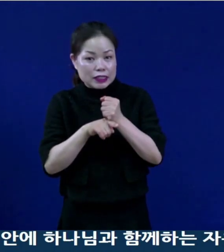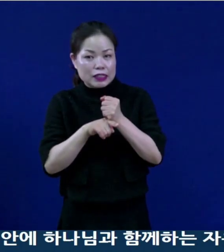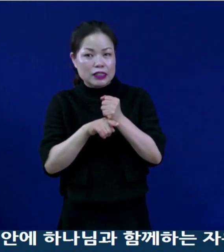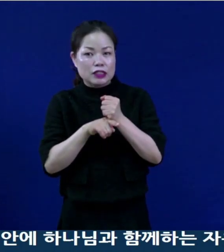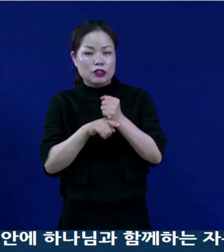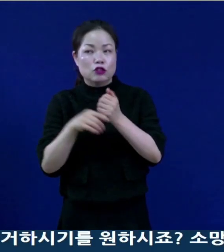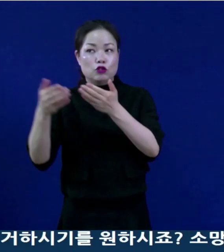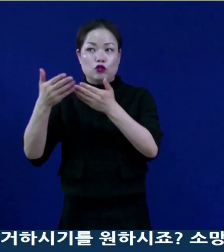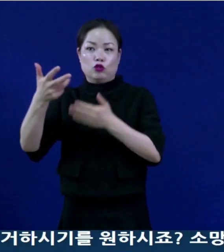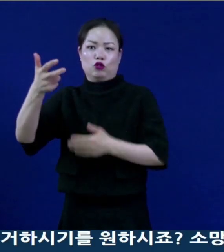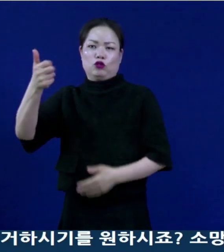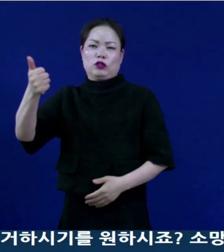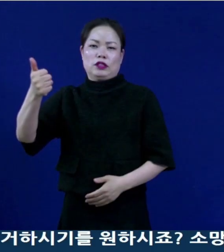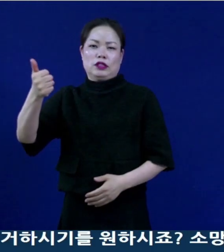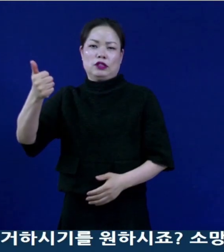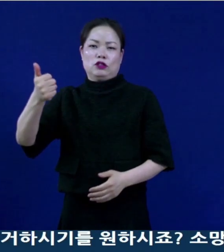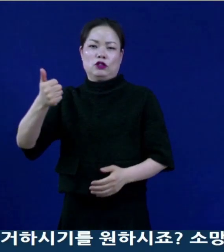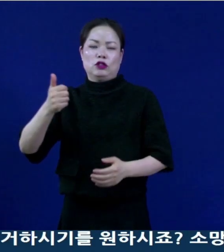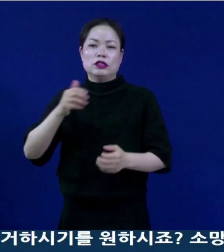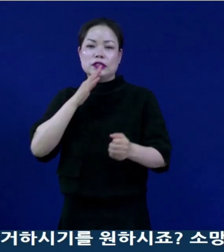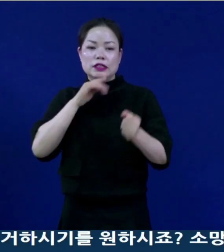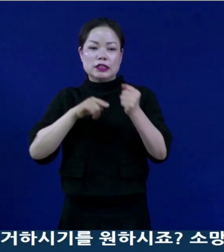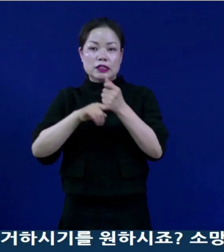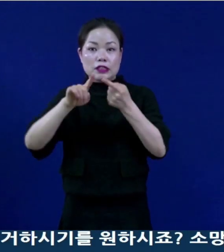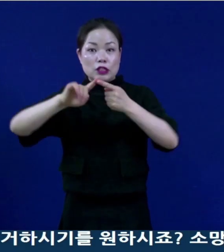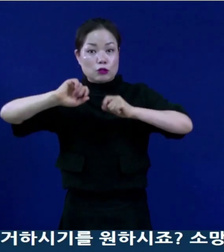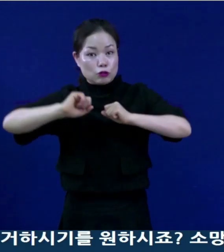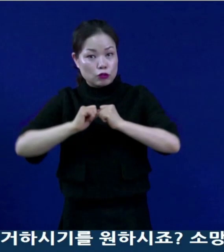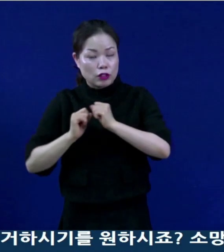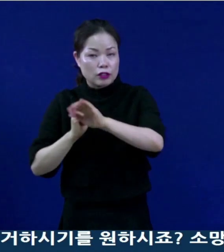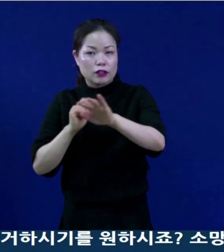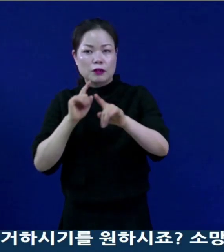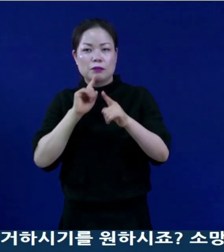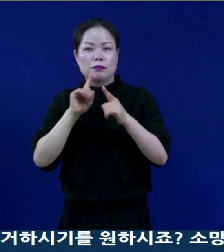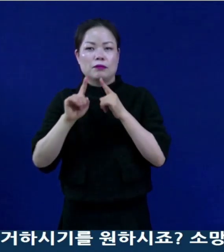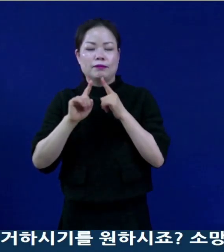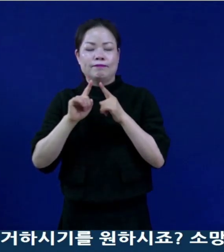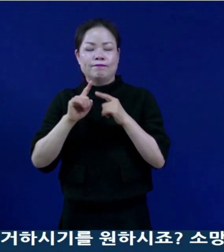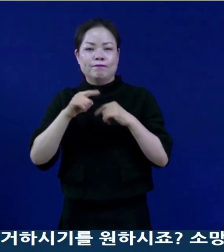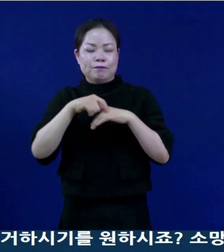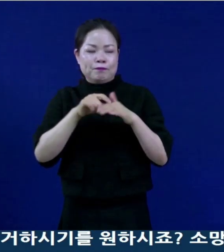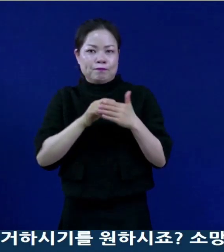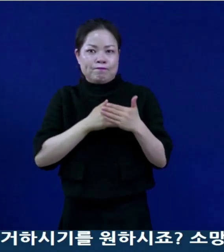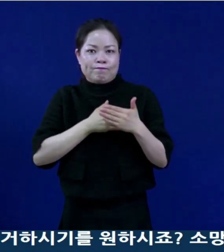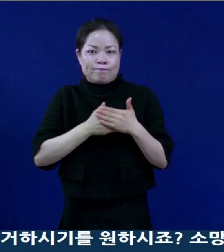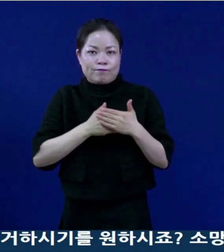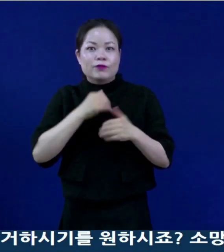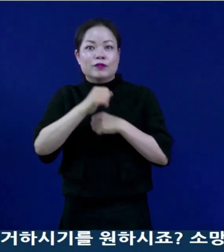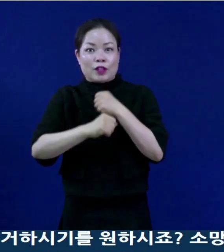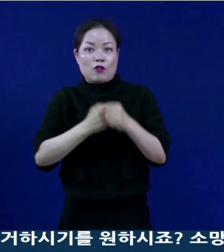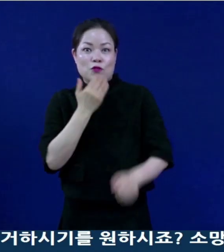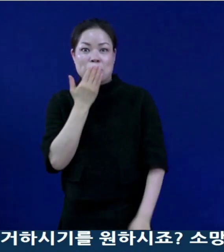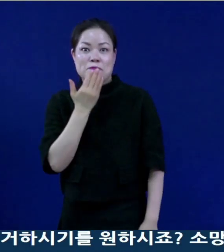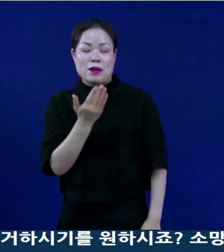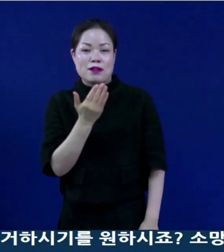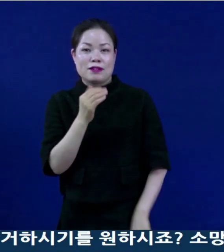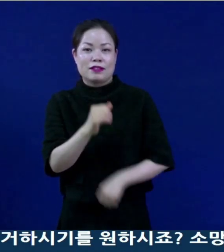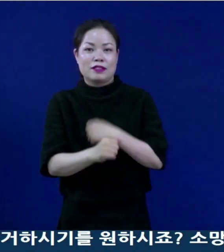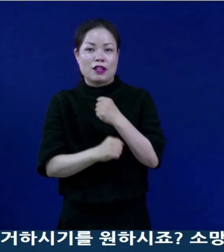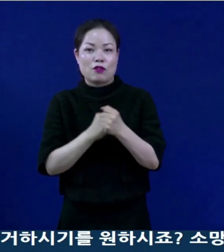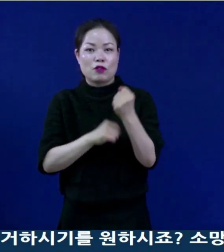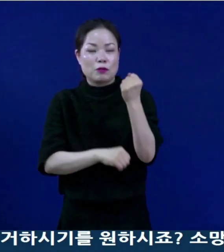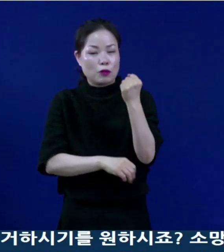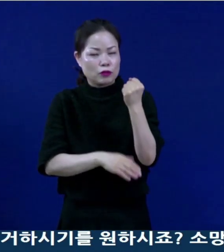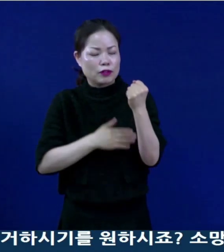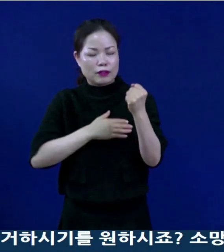주님께서 우리가 진리를 따르는 모습 가운데 우리의 가슴을 뛰게 할 것입니다. 거기에 자유가 있다고 합니다. 이 자유의 본질은